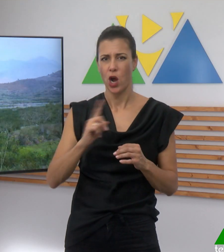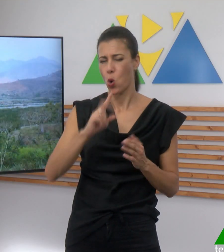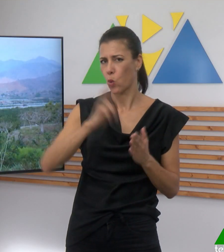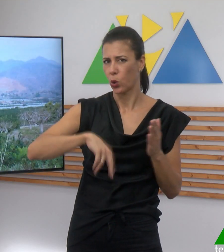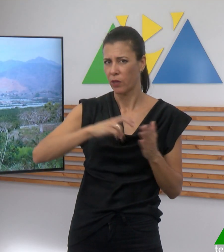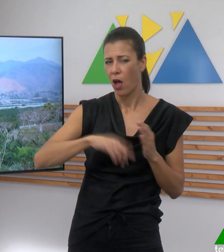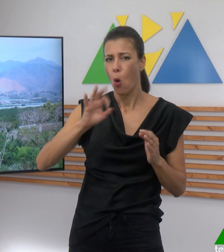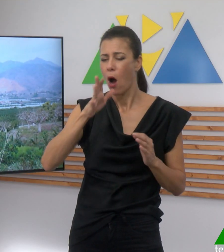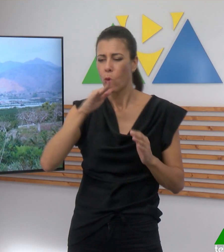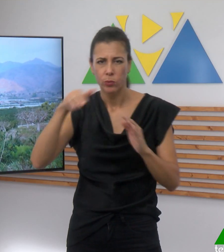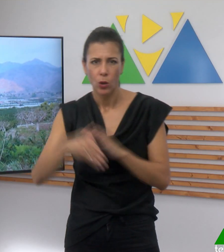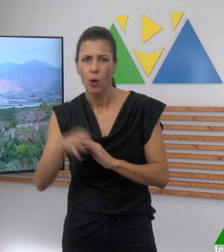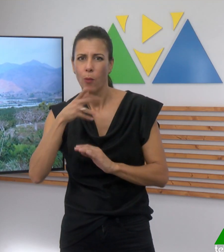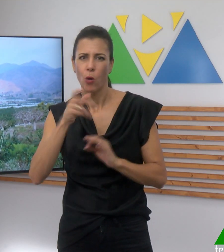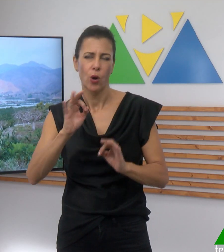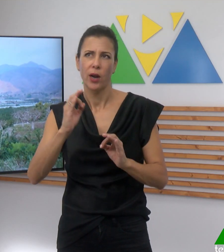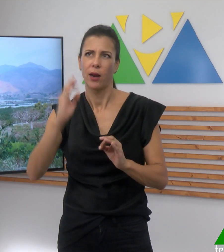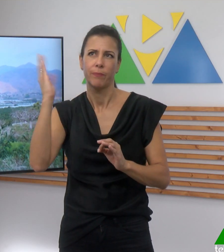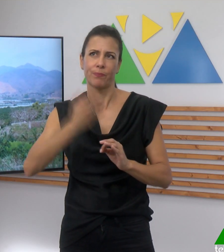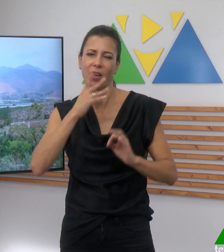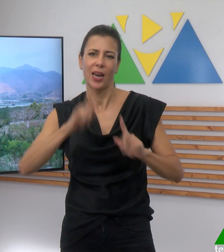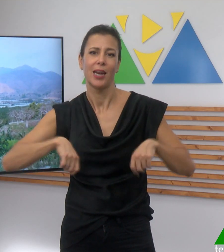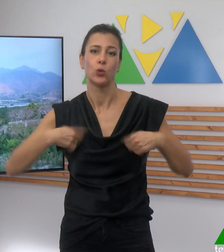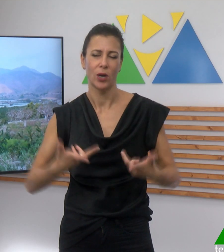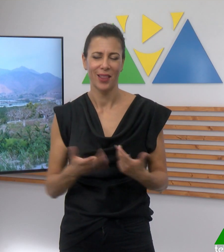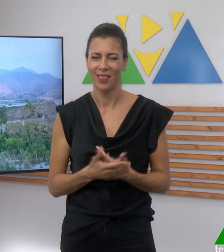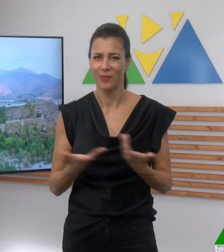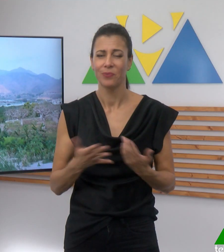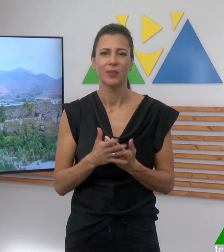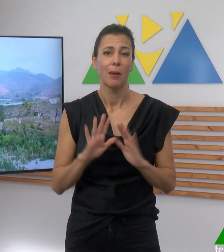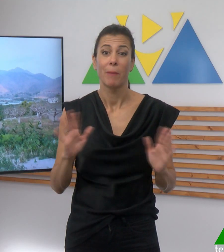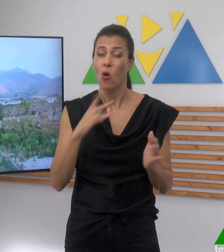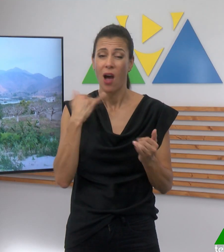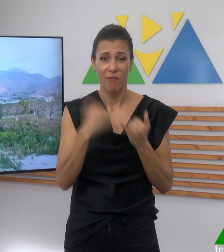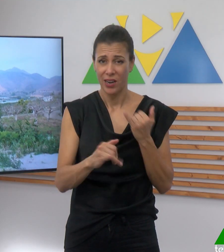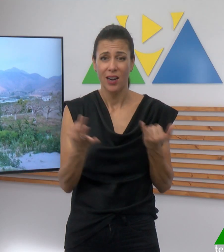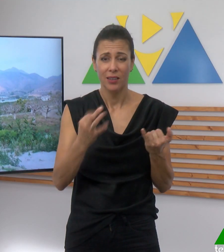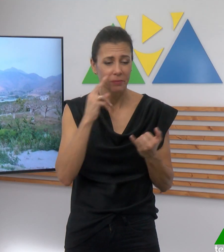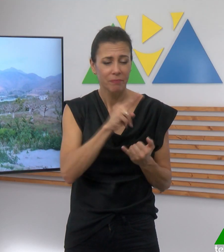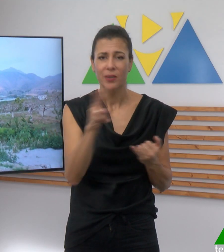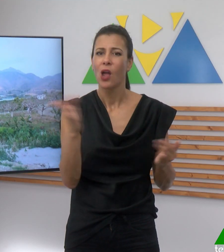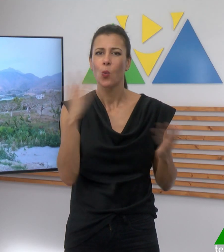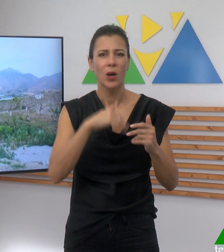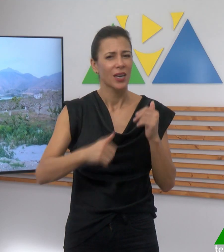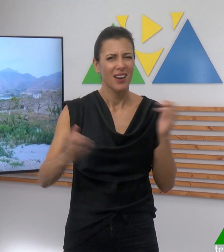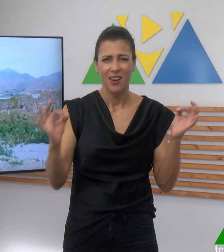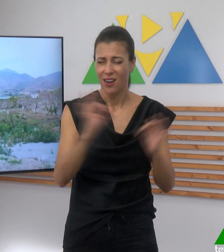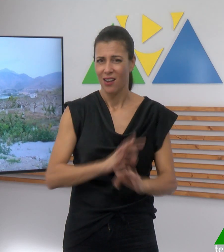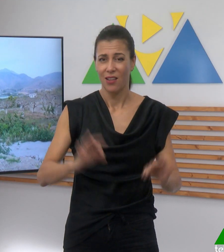incultas por la acción de naturaleza El caso es que no ha quedado nada nada y es una zona que es muy